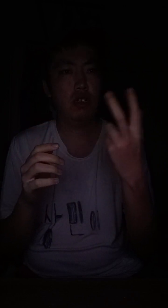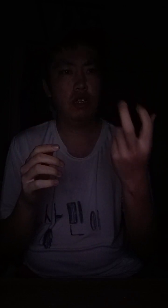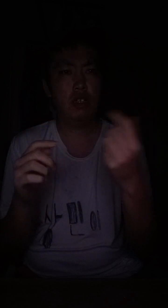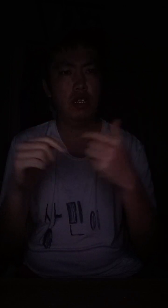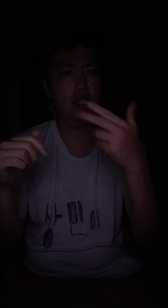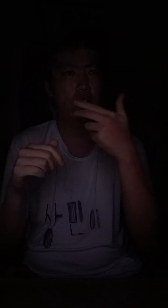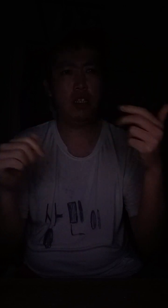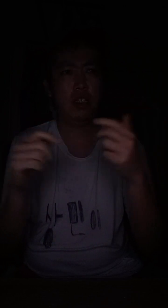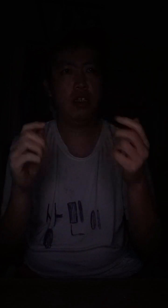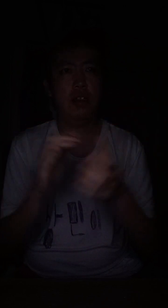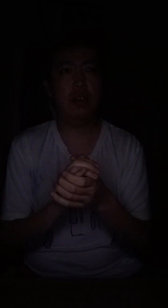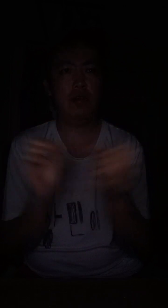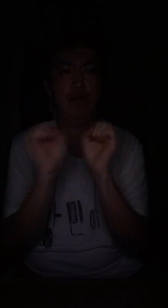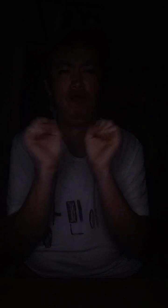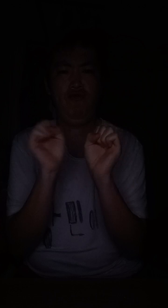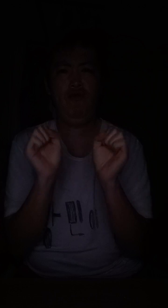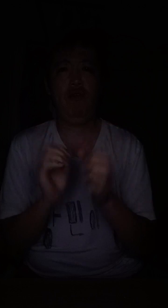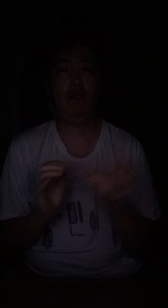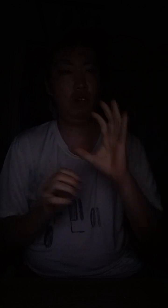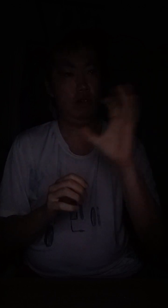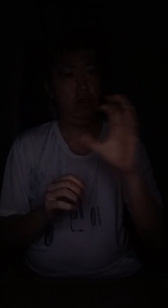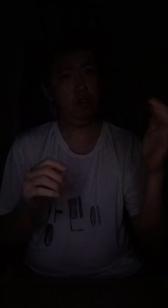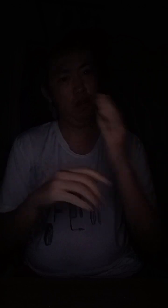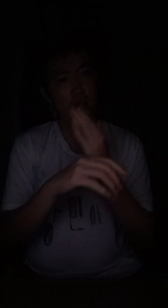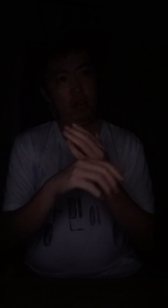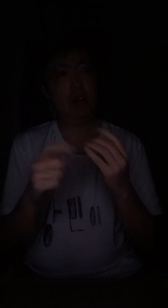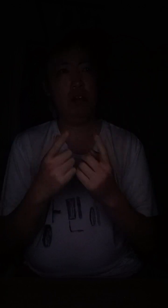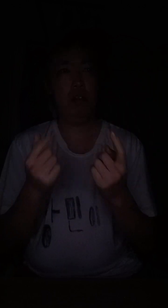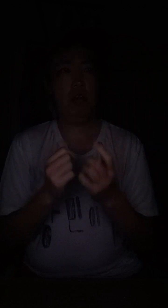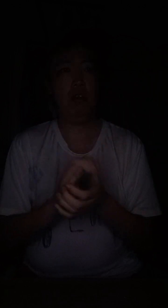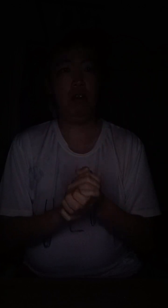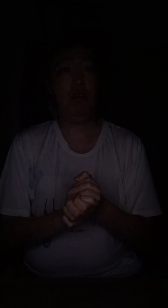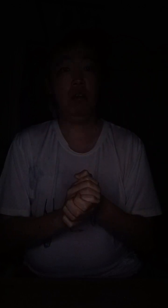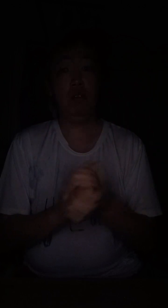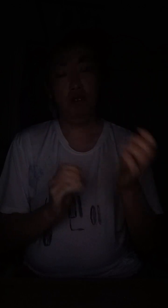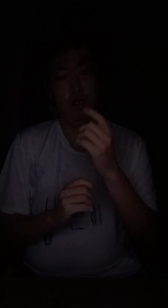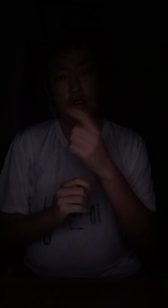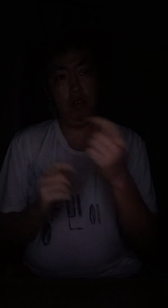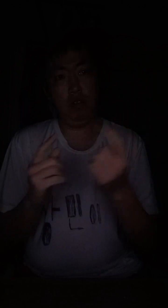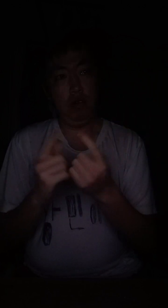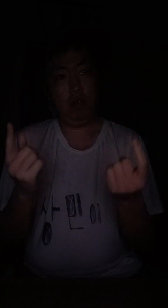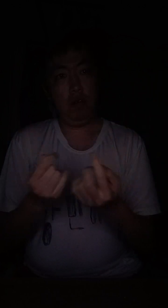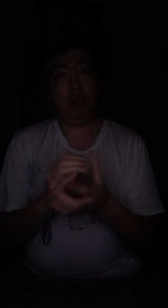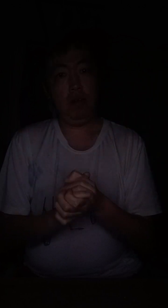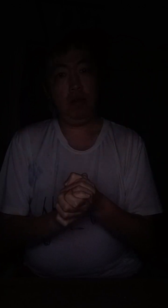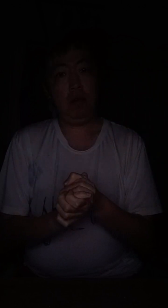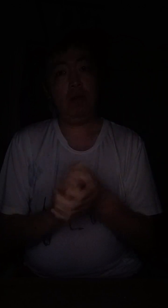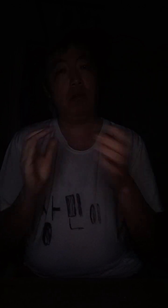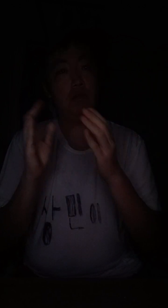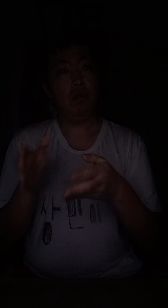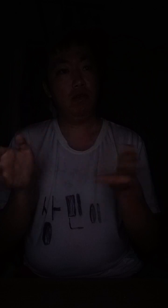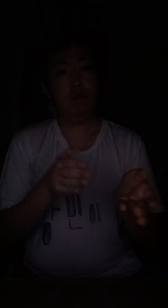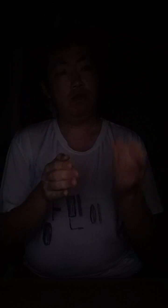화장실 가기 무섭죠. 혼자서 화장실을 가지 말아야 되나? 뭐 그런 생각도 들고. 하지만 민간 건물의 경우